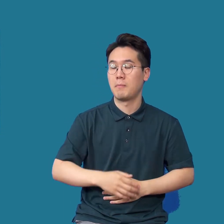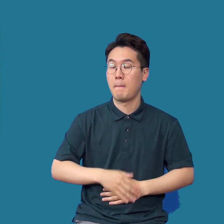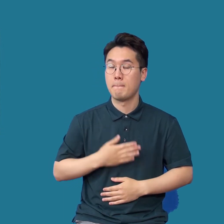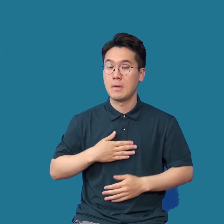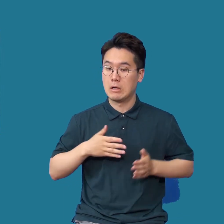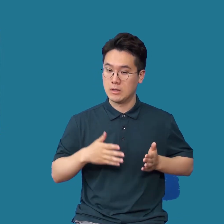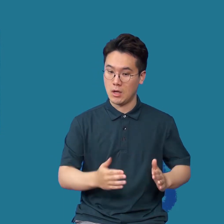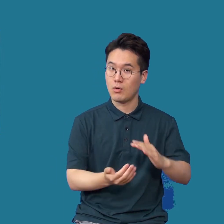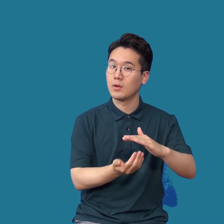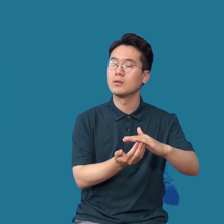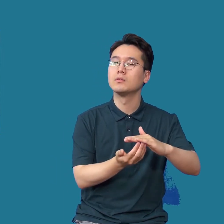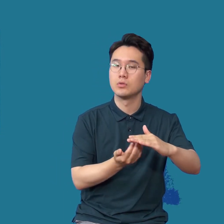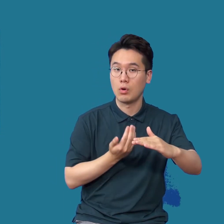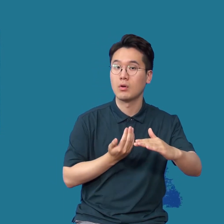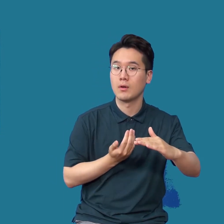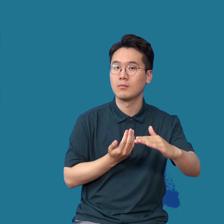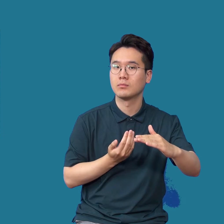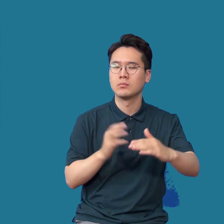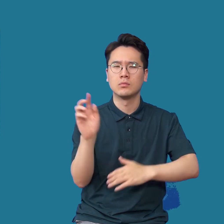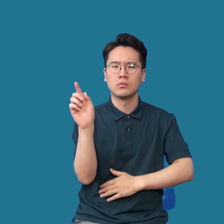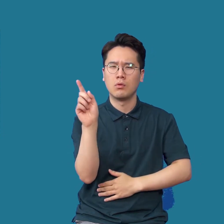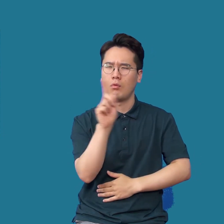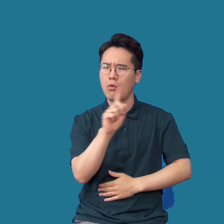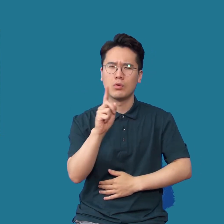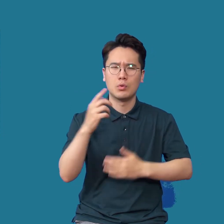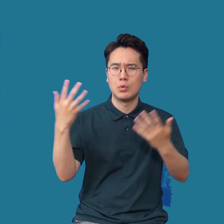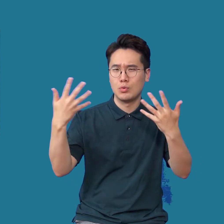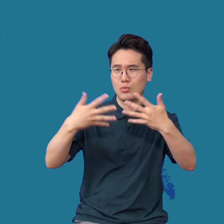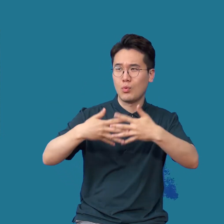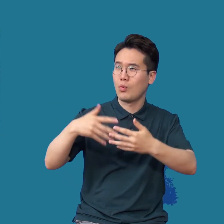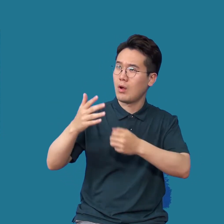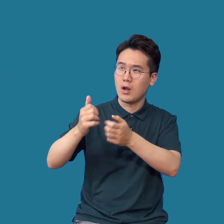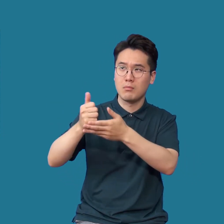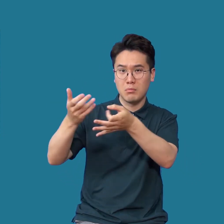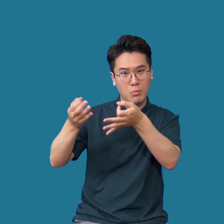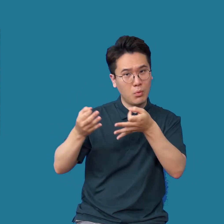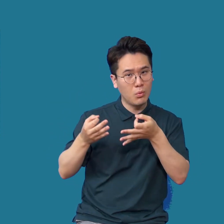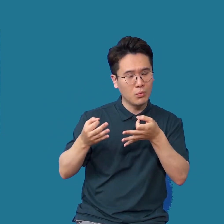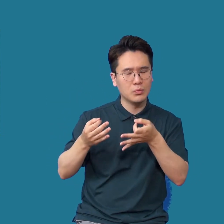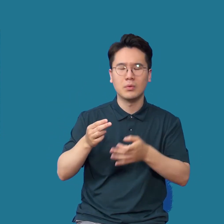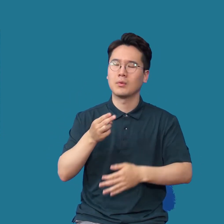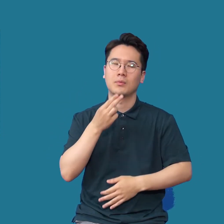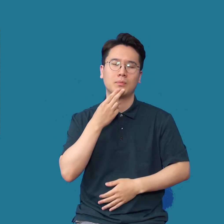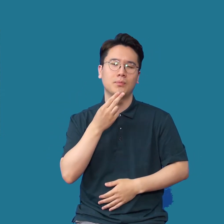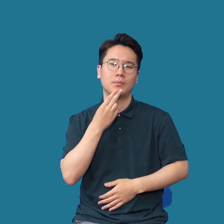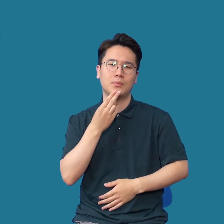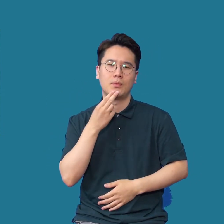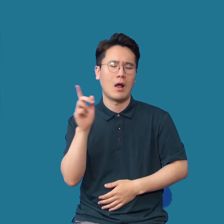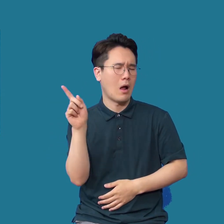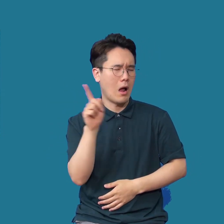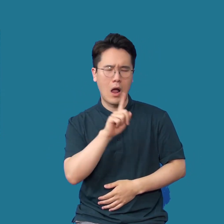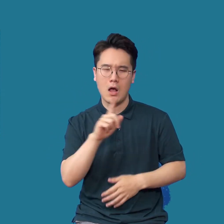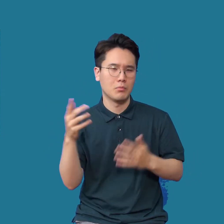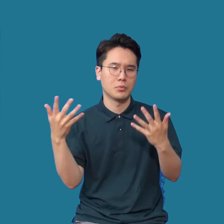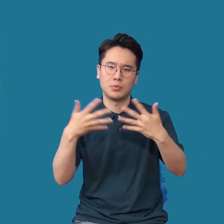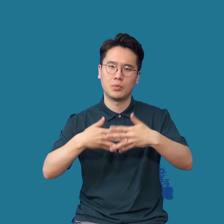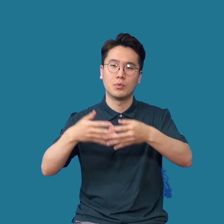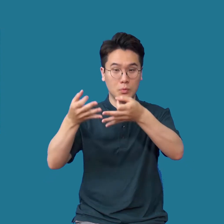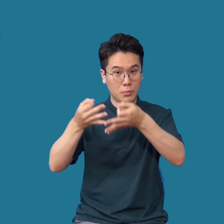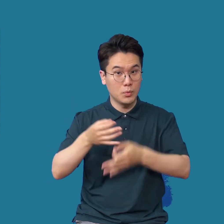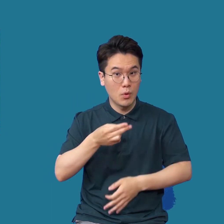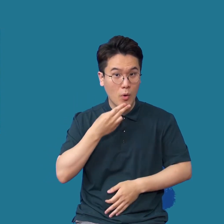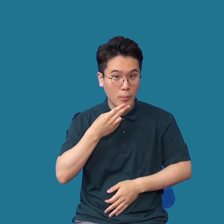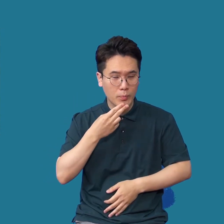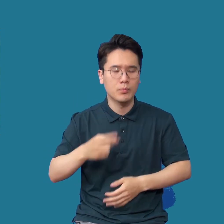태어나기도 전인데 어떤 조건을 하나님이 보실 수가 있겠습니까? 아무 조건도 보지 않고